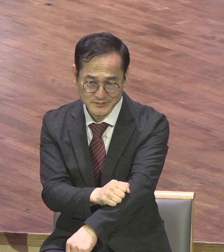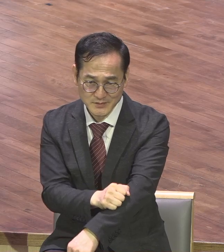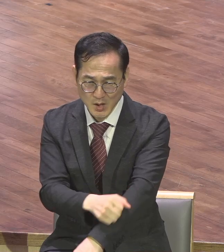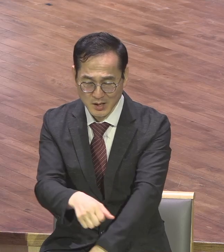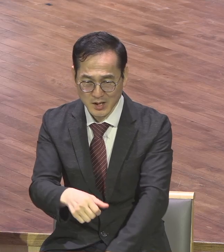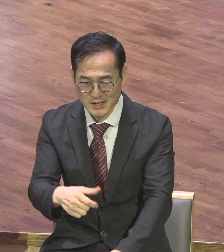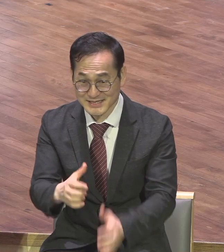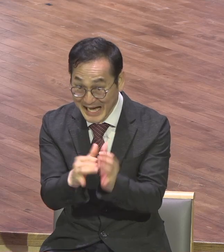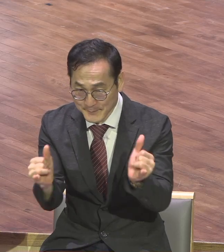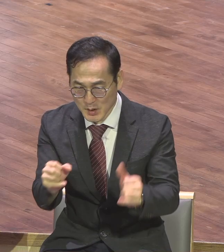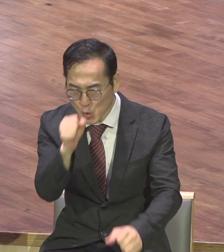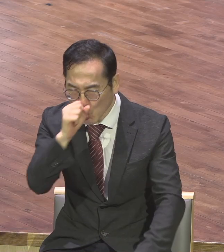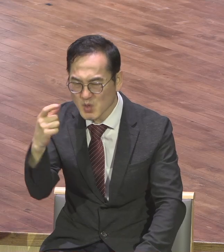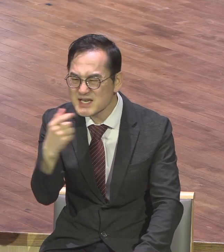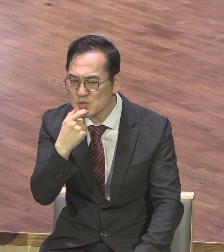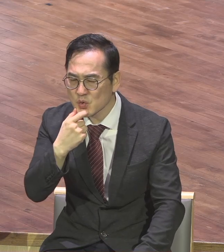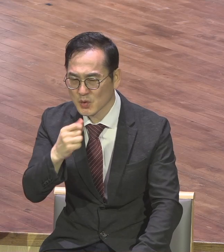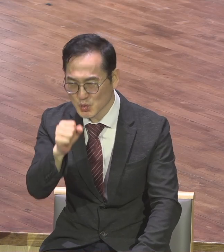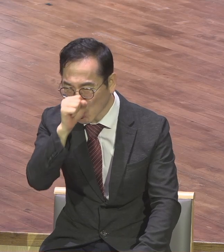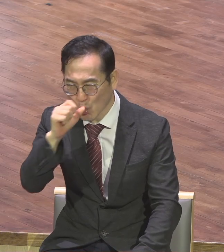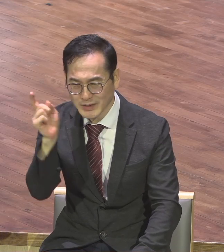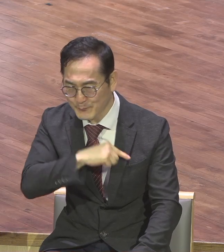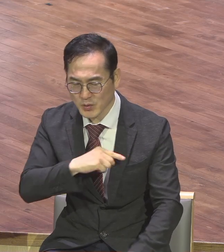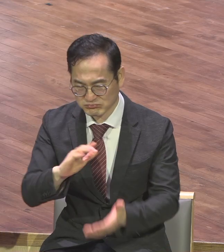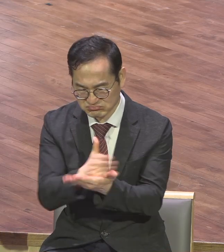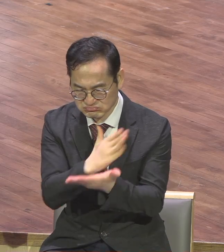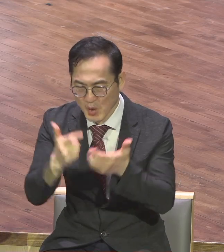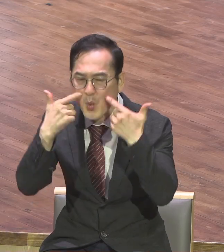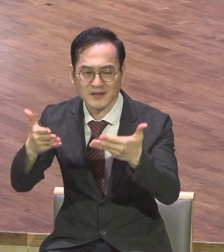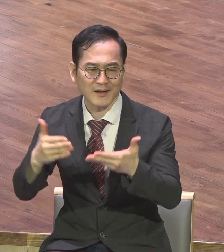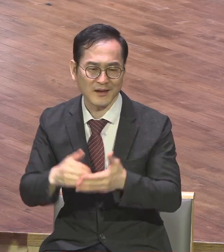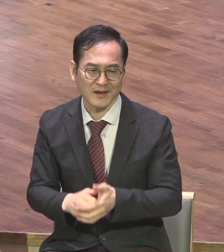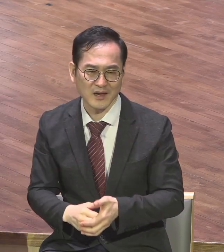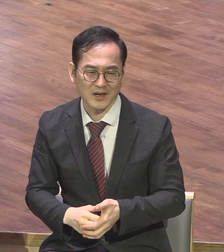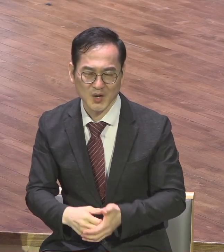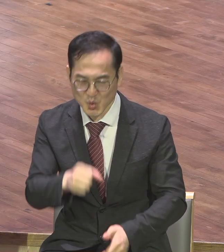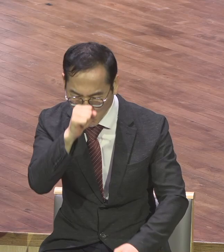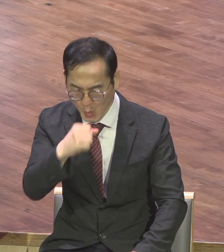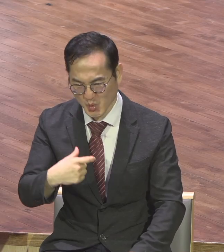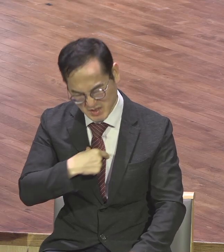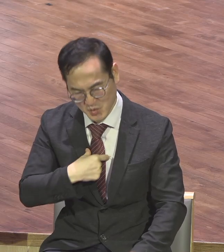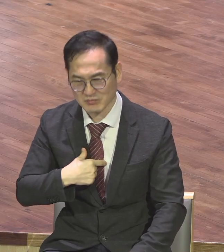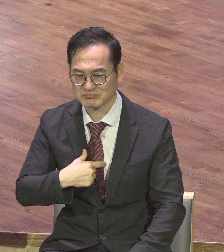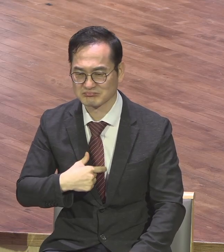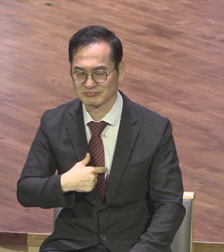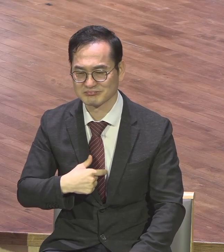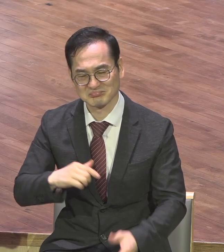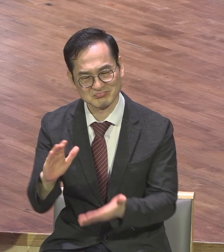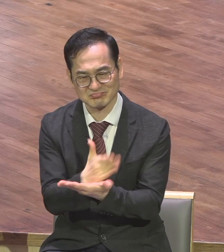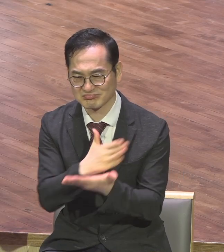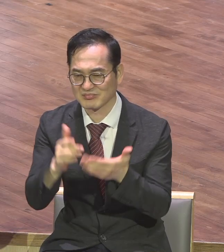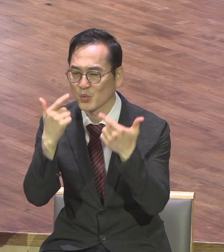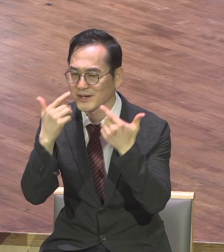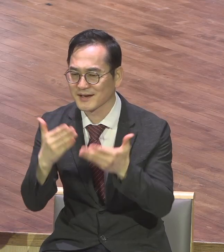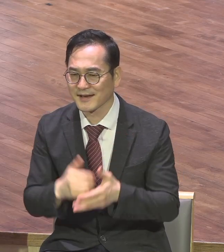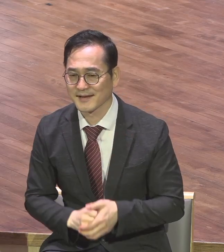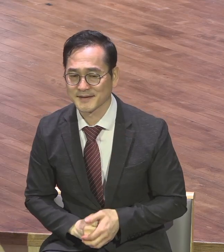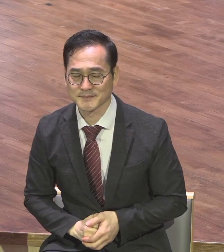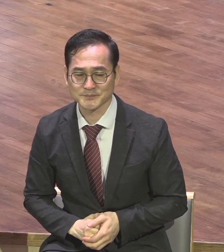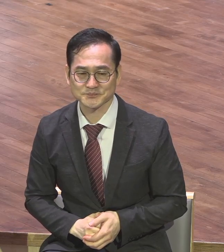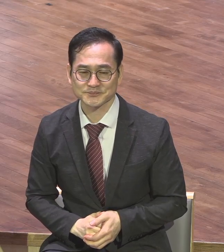호불호가 심하다. 호불호란 말은 좋고 안 좋고를 확실히 가려보지요. 호불호가 심하다.